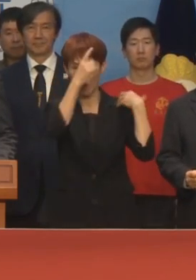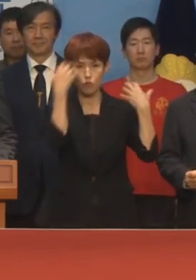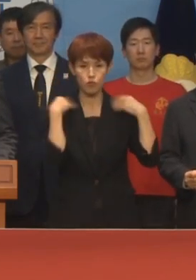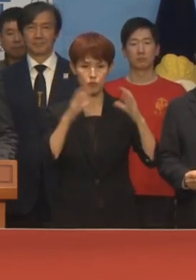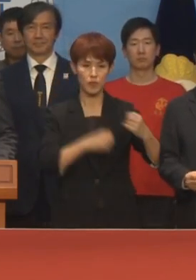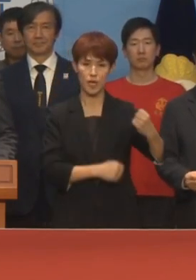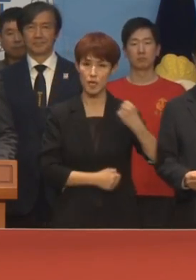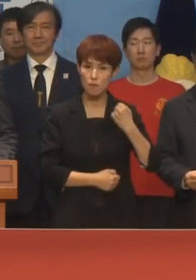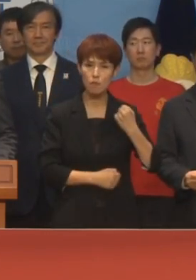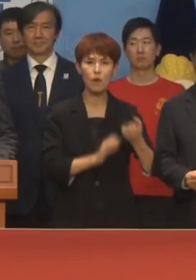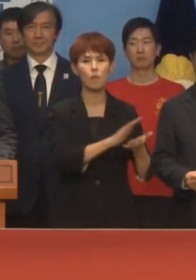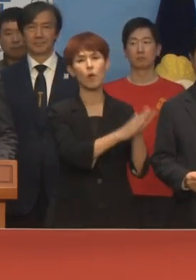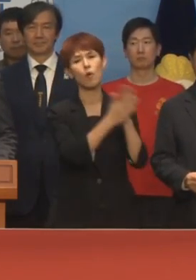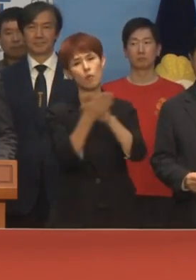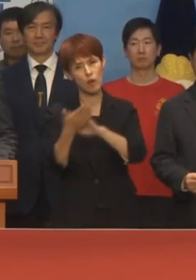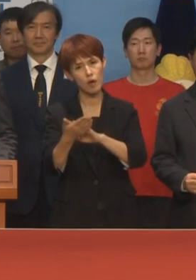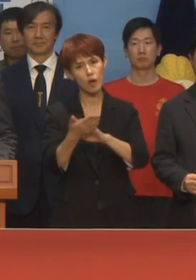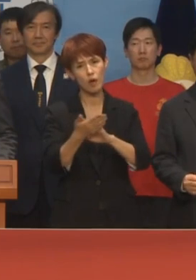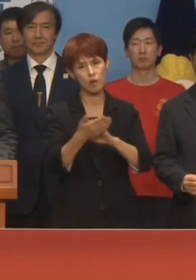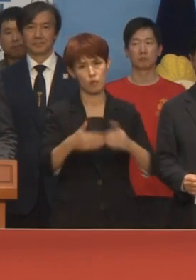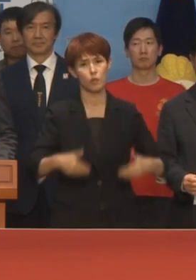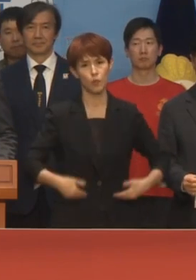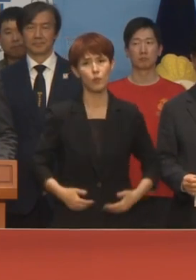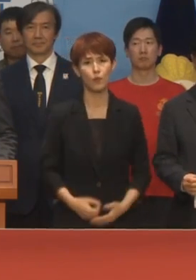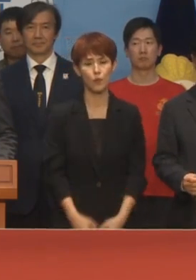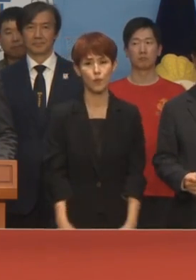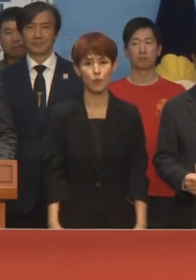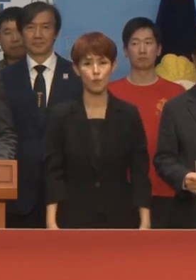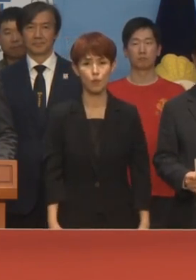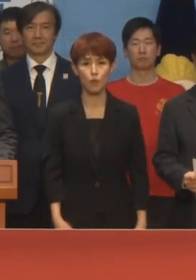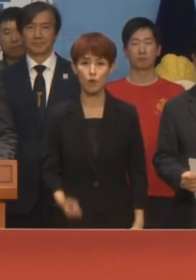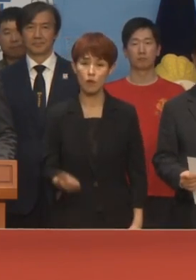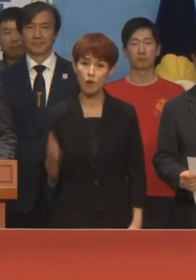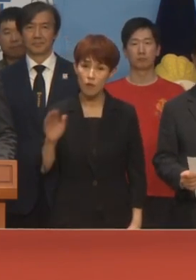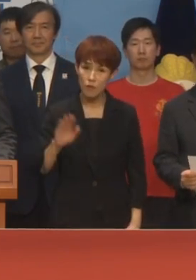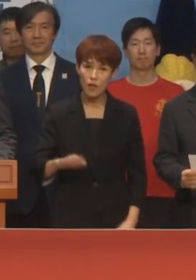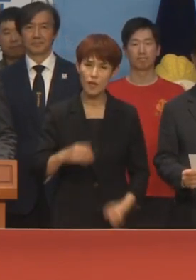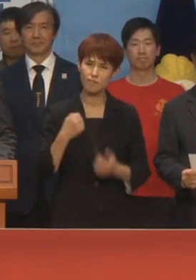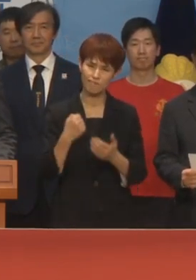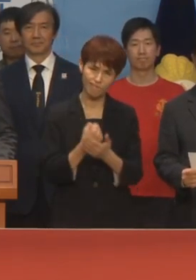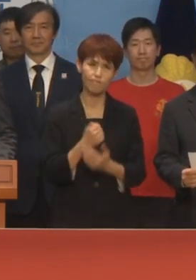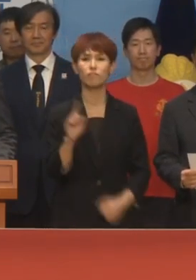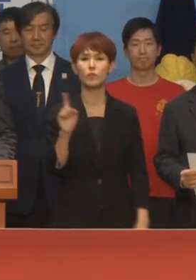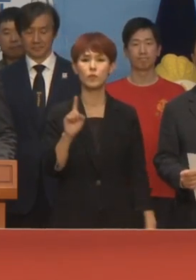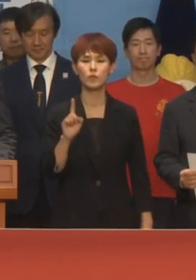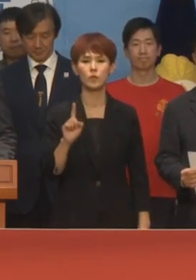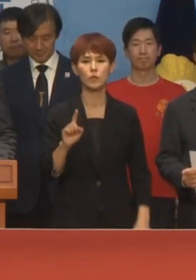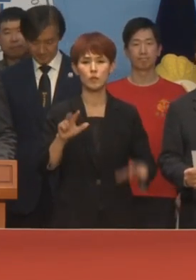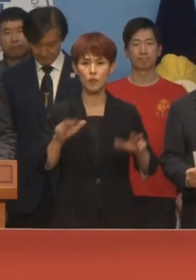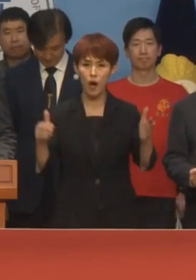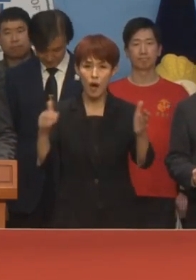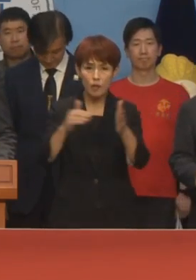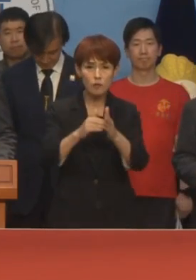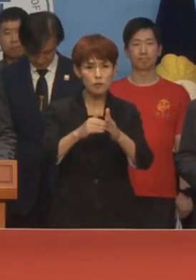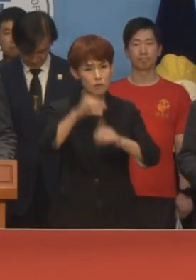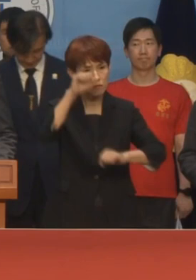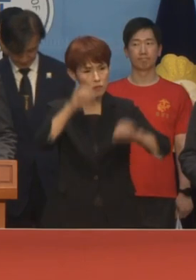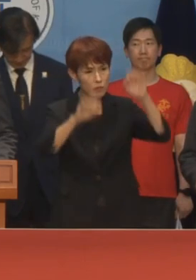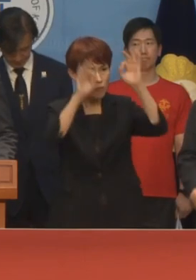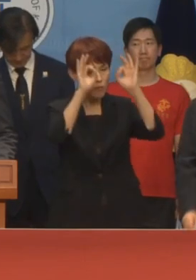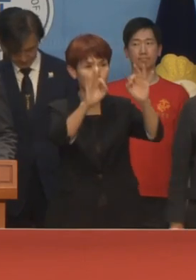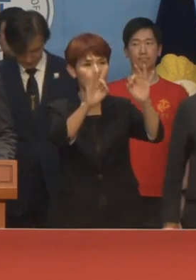국민의힘이 변화되는 모습을 보여야 한다고 생각합니다. 그런데 안타깝게도 지금까지 보여지고 있는